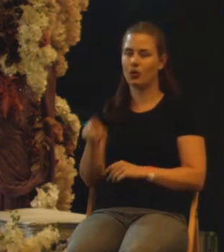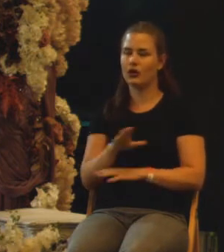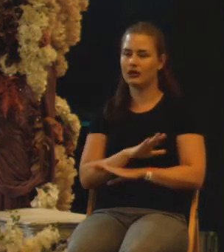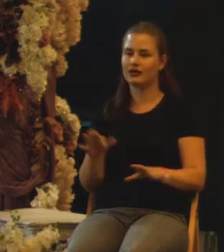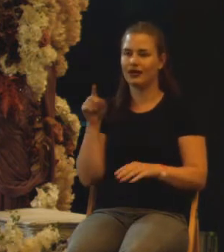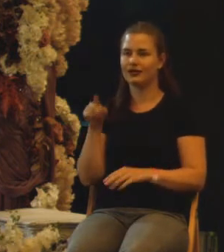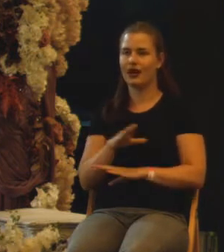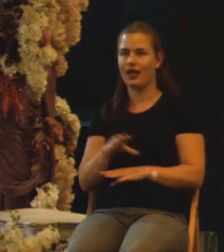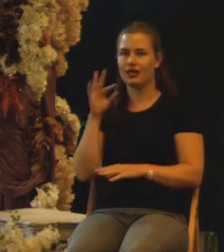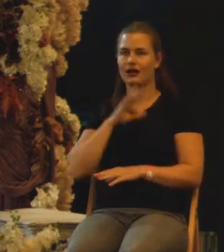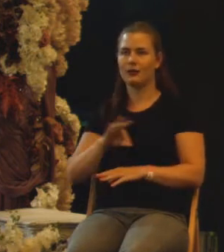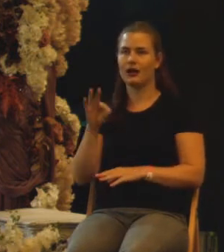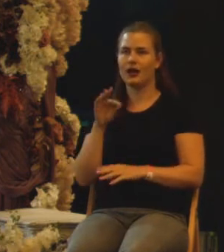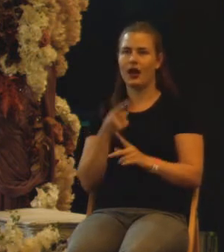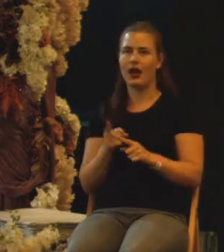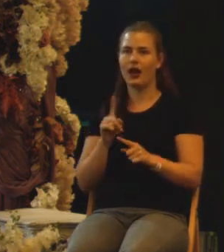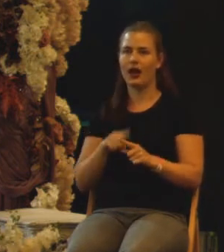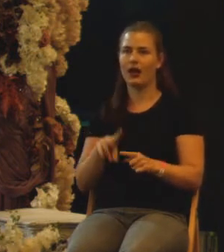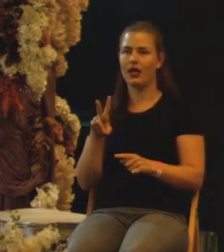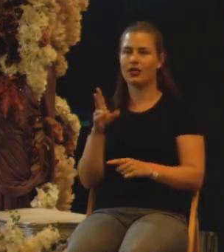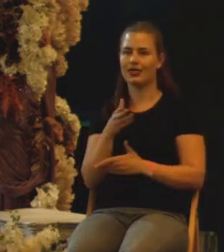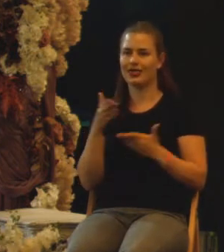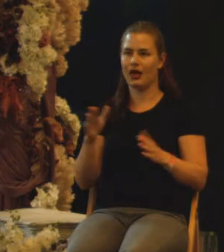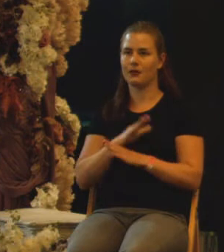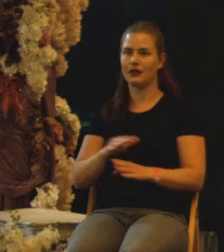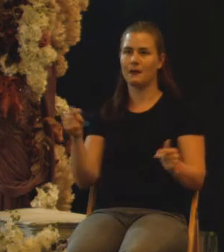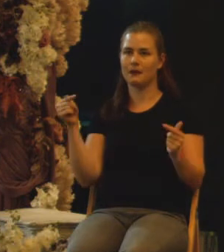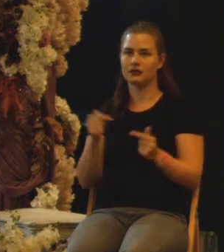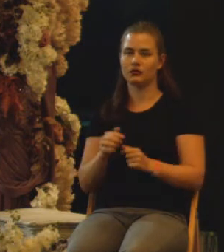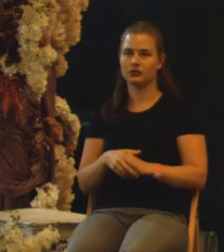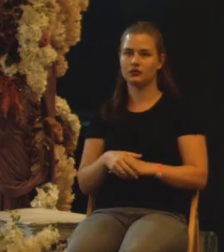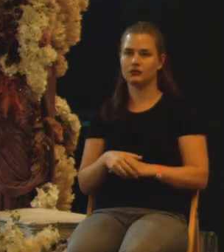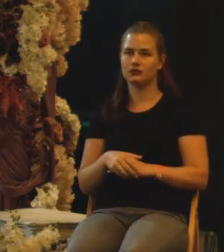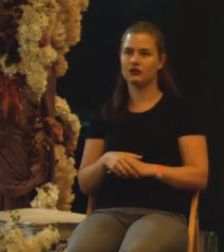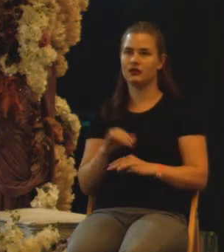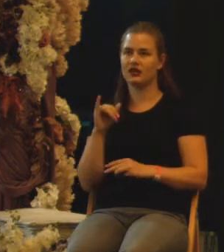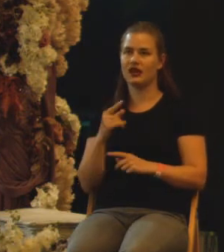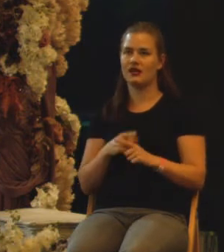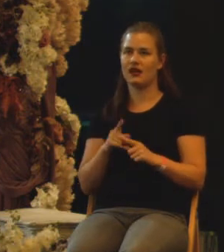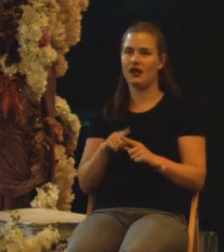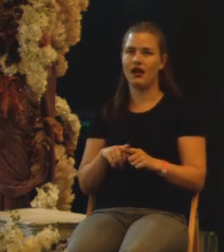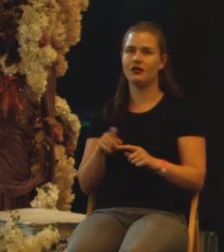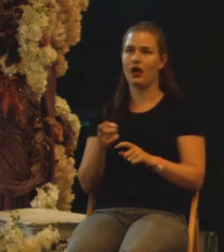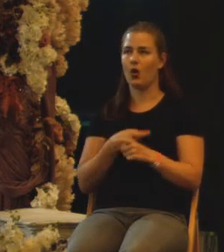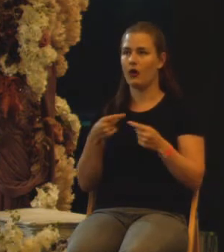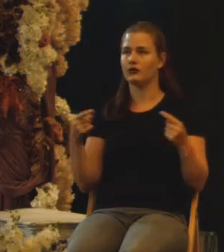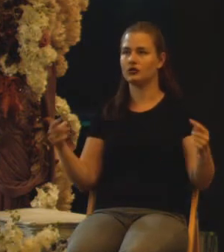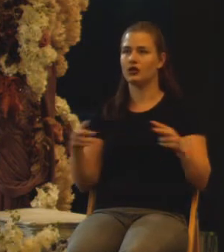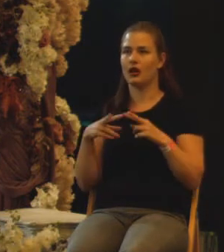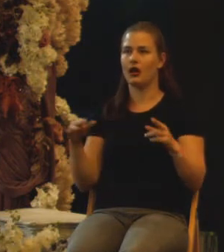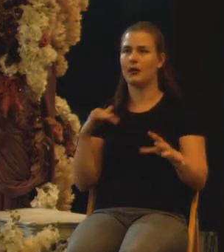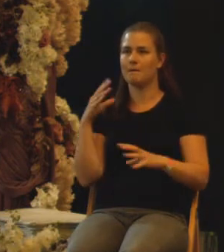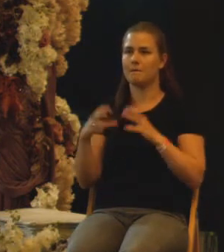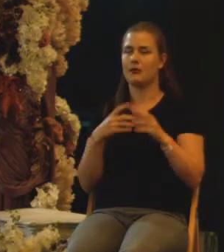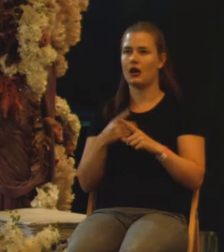не эти таблетки. Эти нам не подходят. И эти овощи тоже, и помидоры